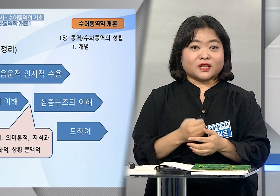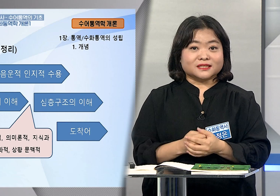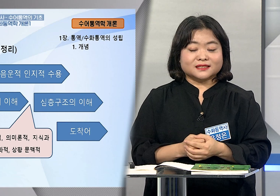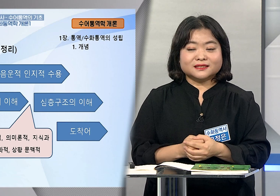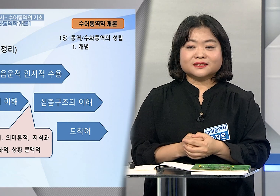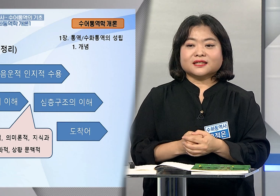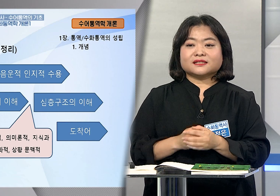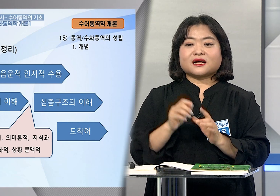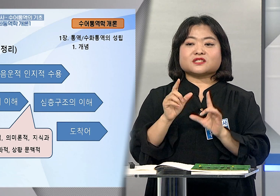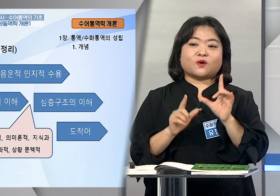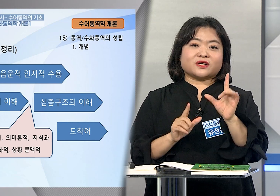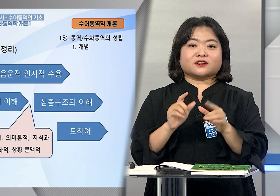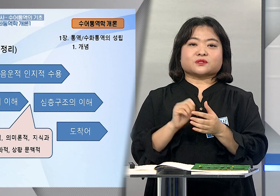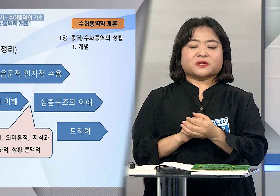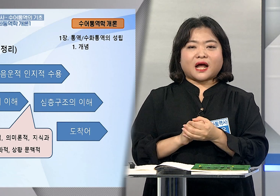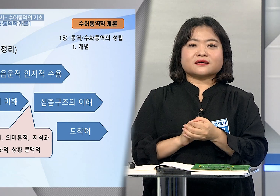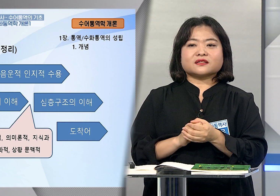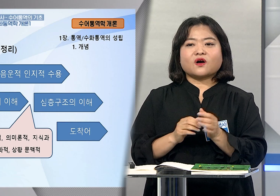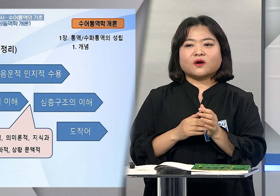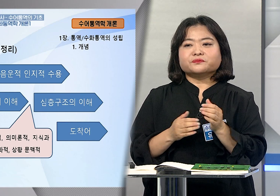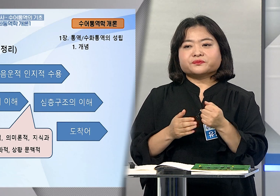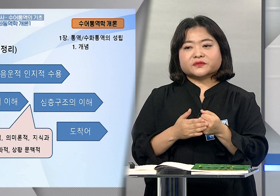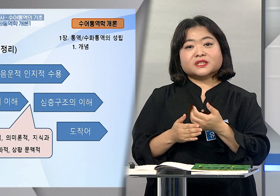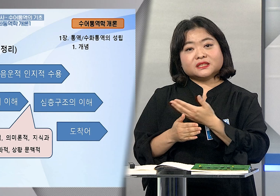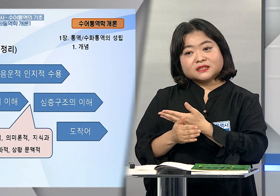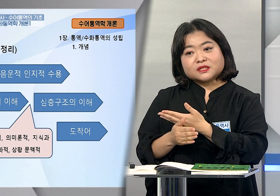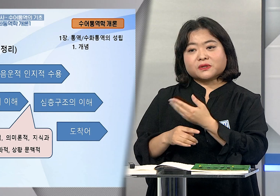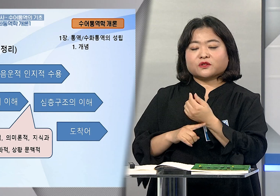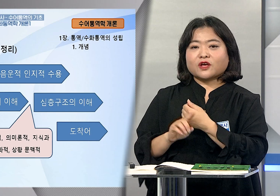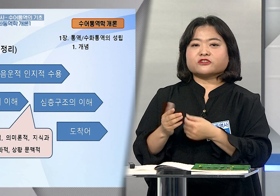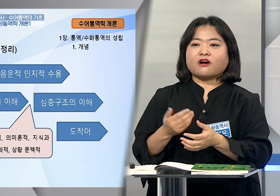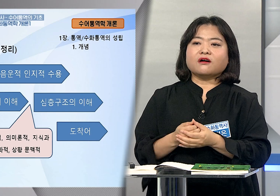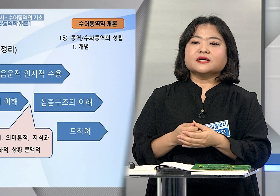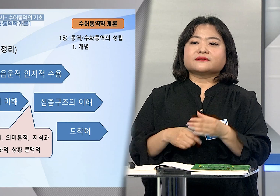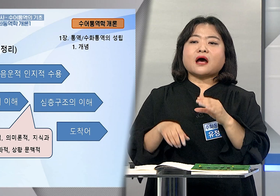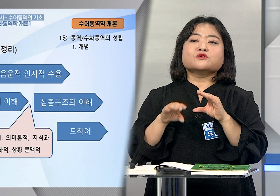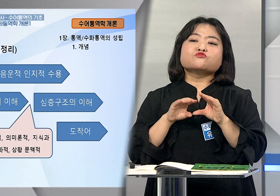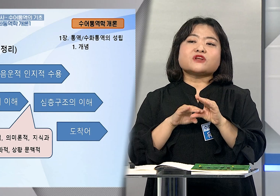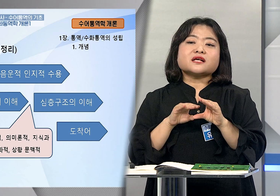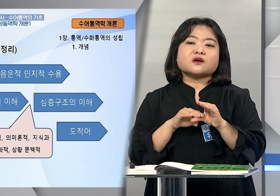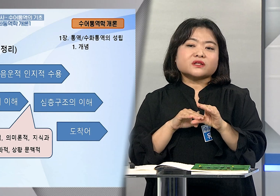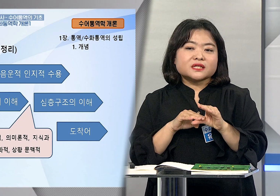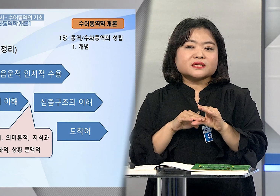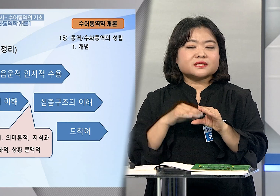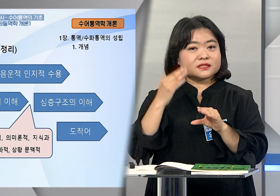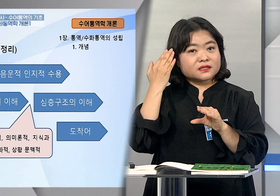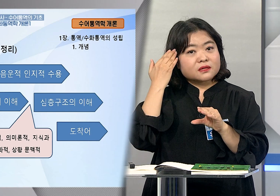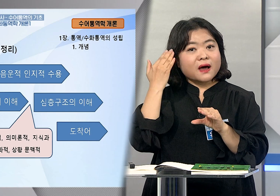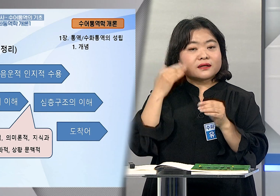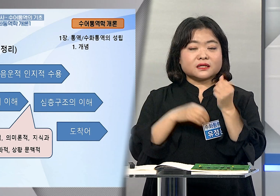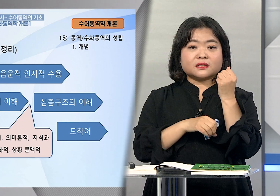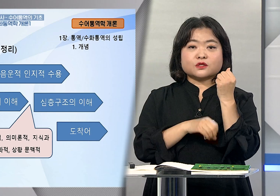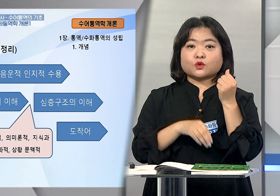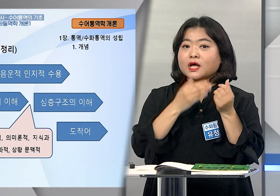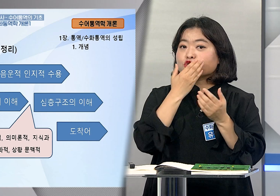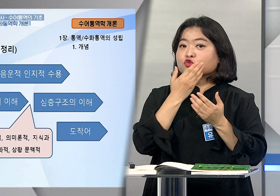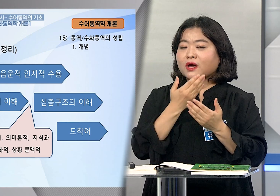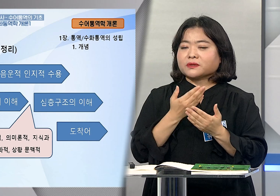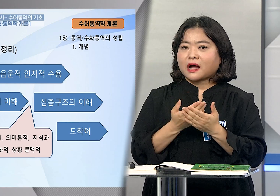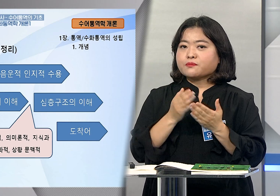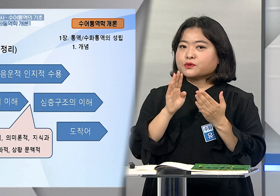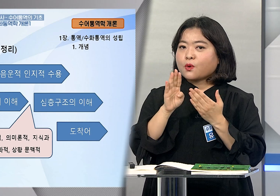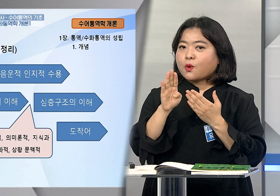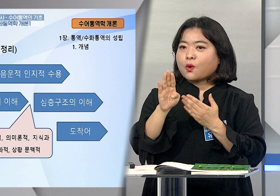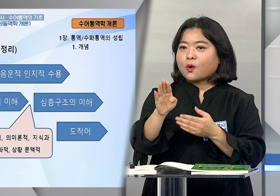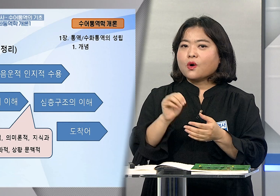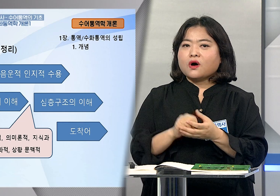했어야 되는 그런 상황이었습니다. 그래서 그 의미가 되고요. 다음은 문화적인 지식 기반이 또한